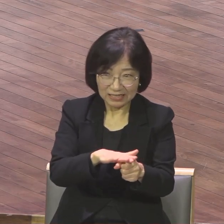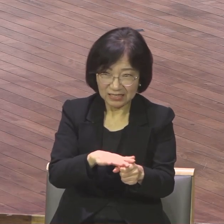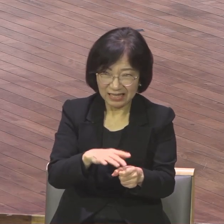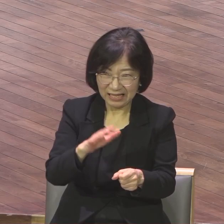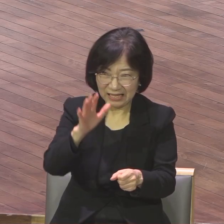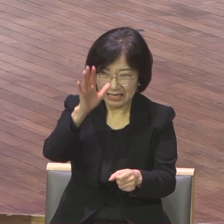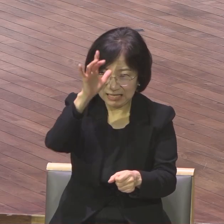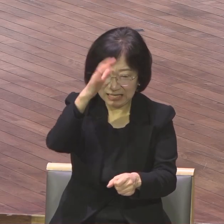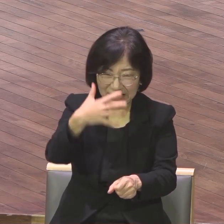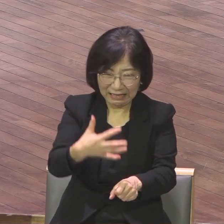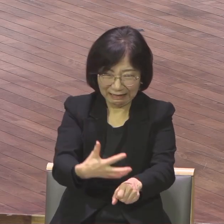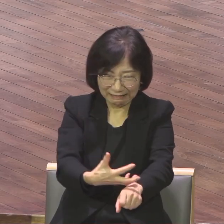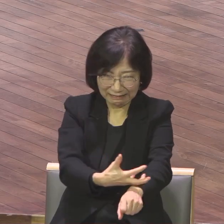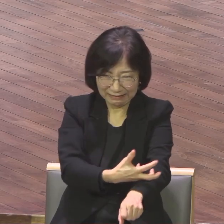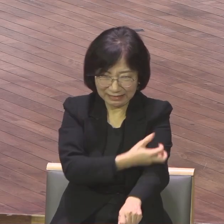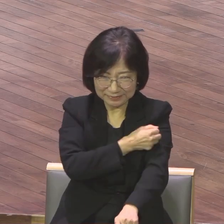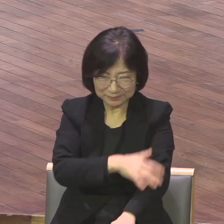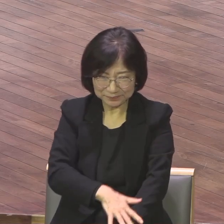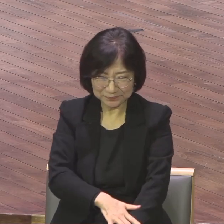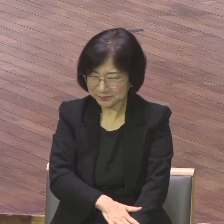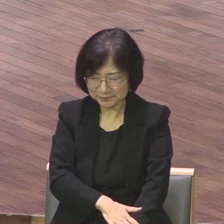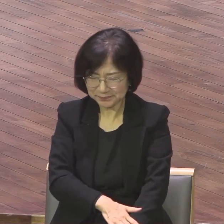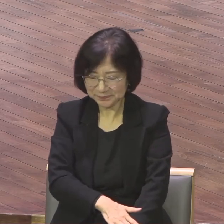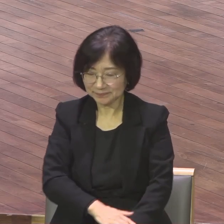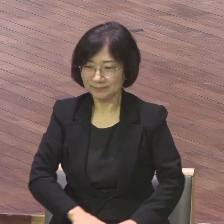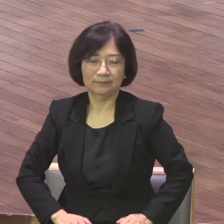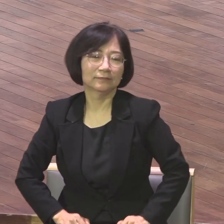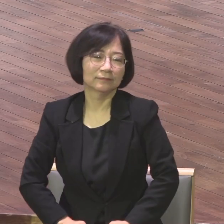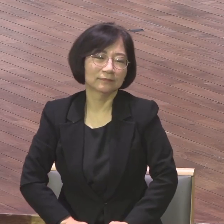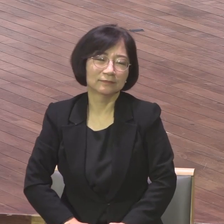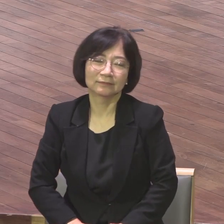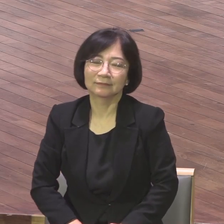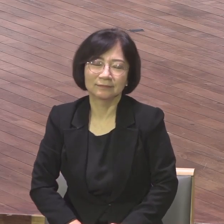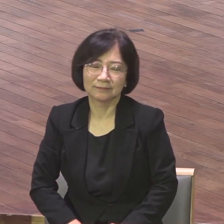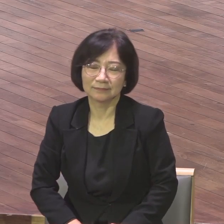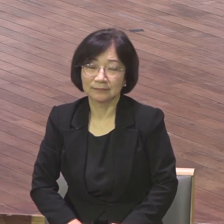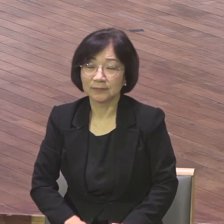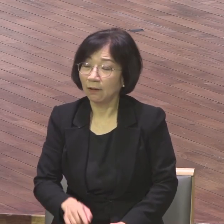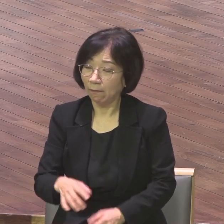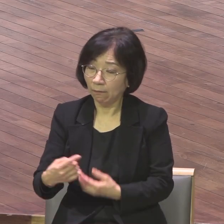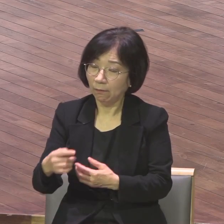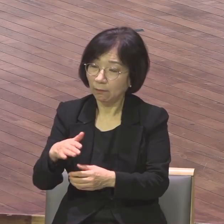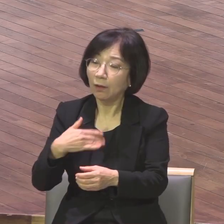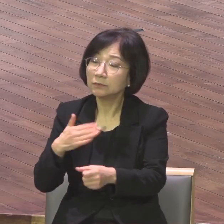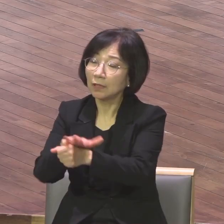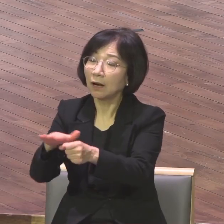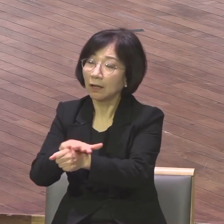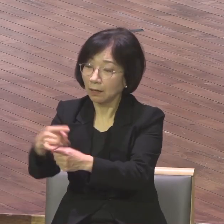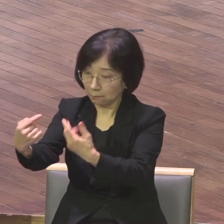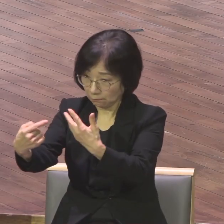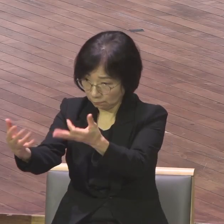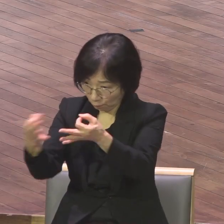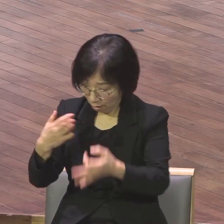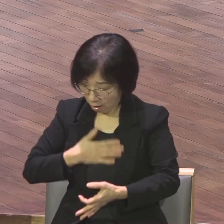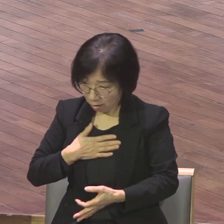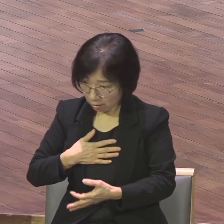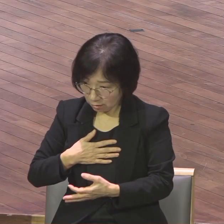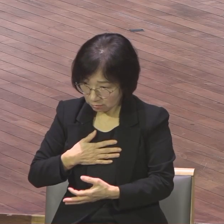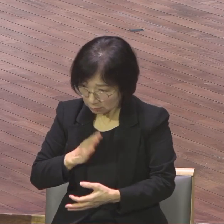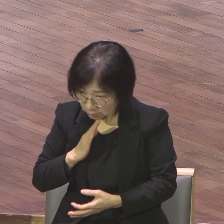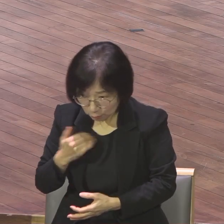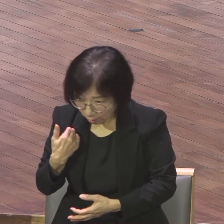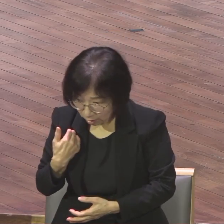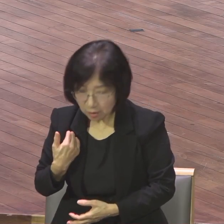아주 좀 수준 낮게 봅니다. 그걸 말할 필요가 뭐다 아는 거를 이렇게 이제 생각을